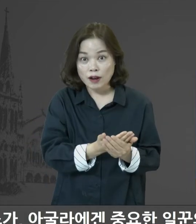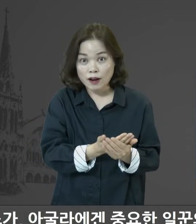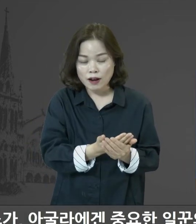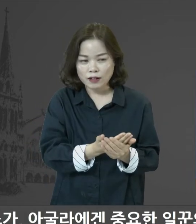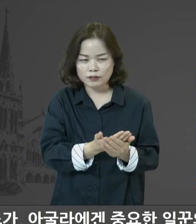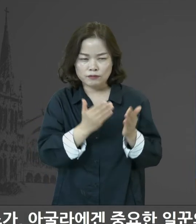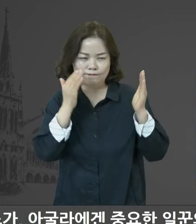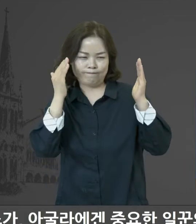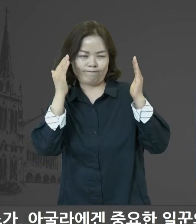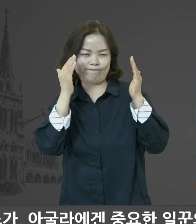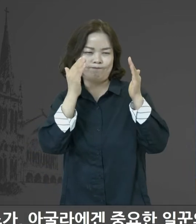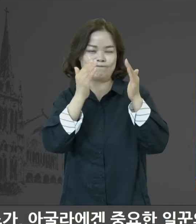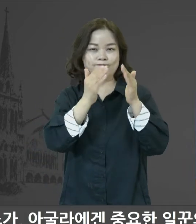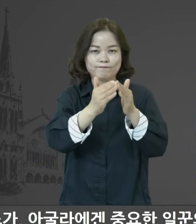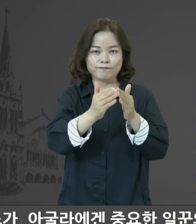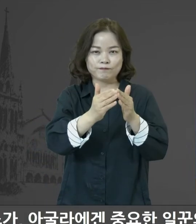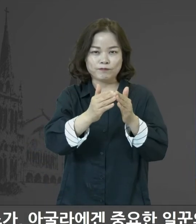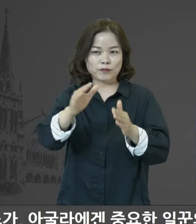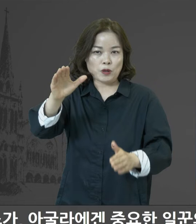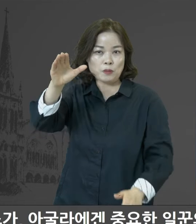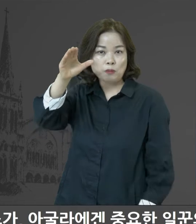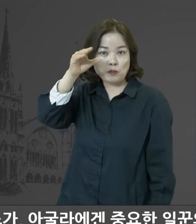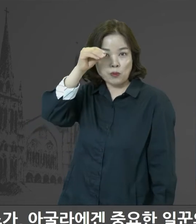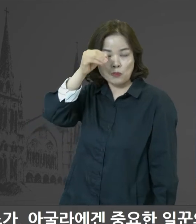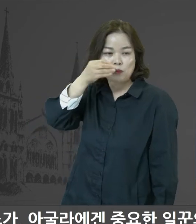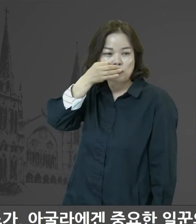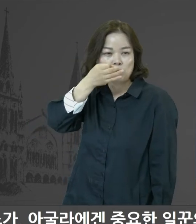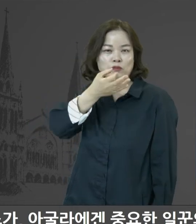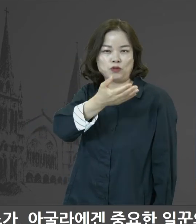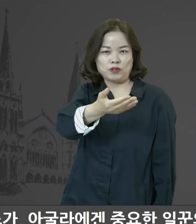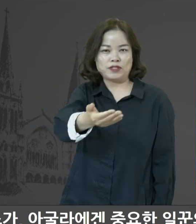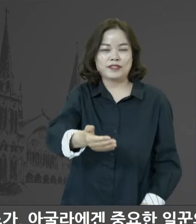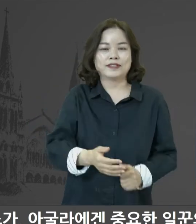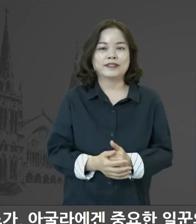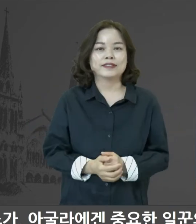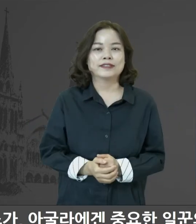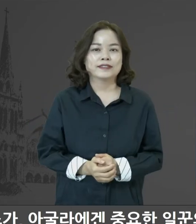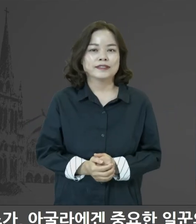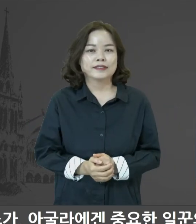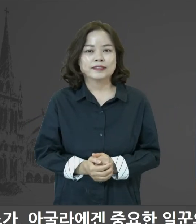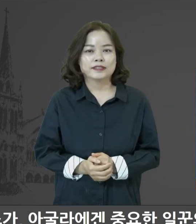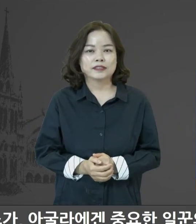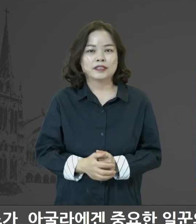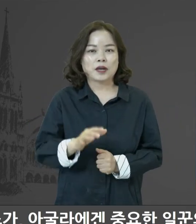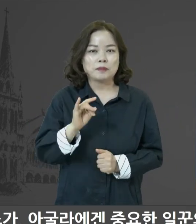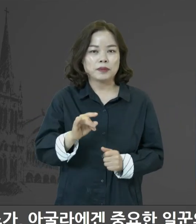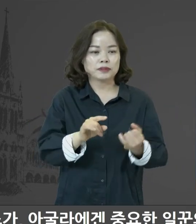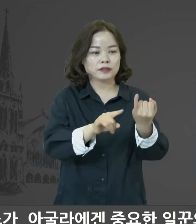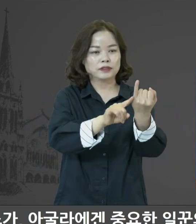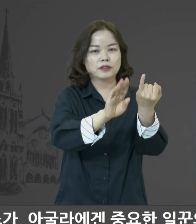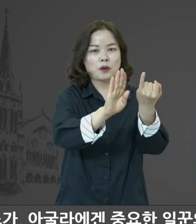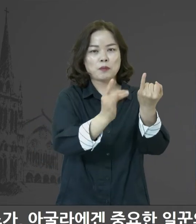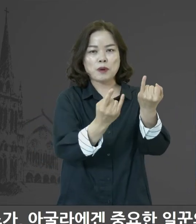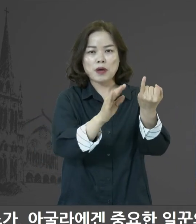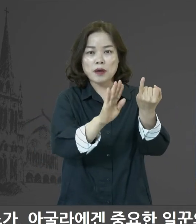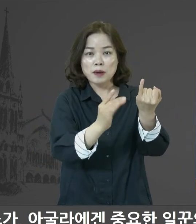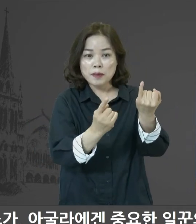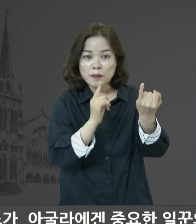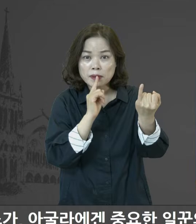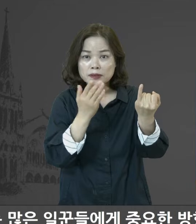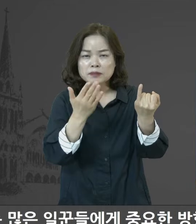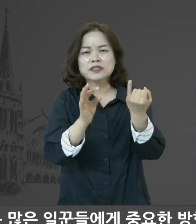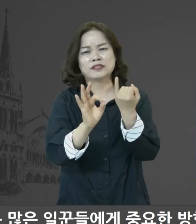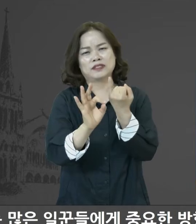방향과 초점 그리고 모범을 우리에게 주기 때문입니다. 먼저 베베에 대해서는 한마디로